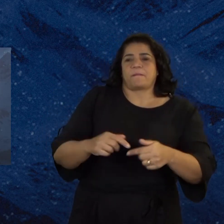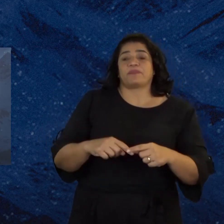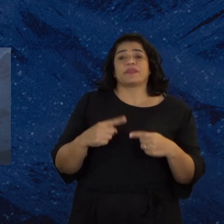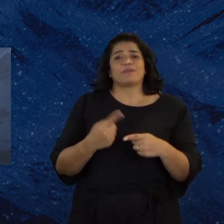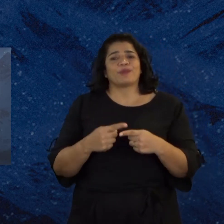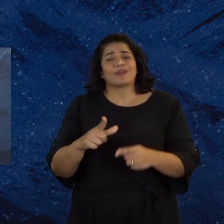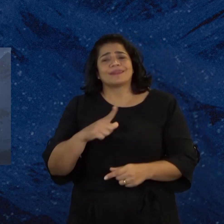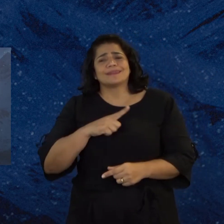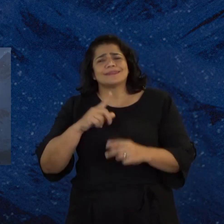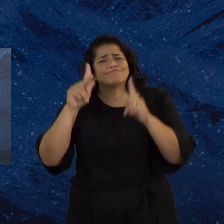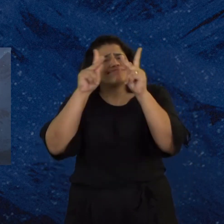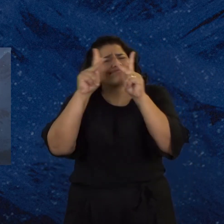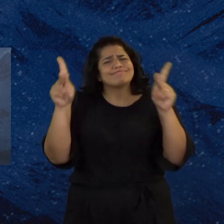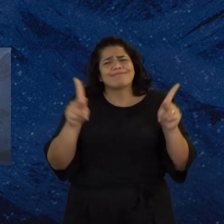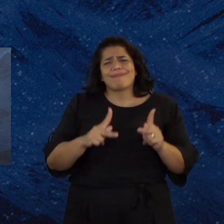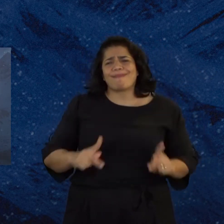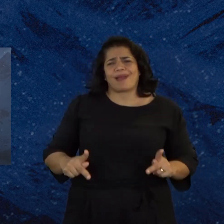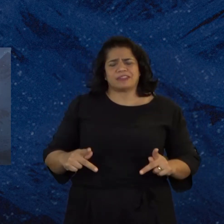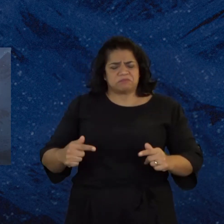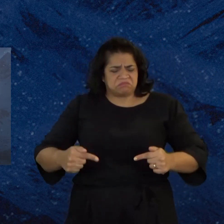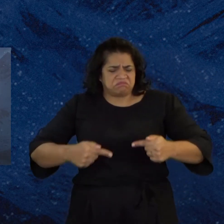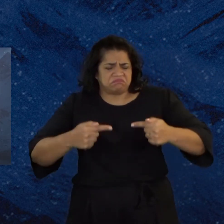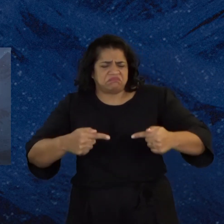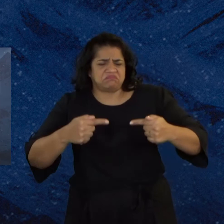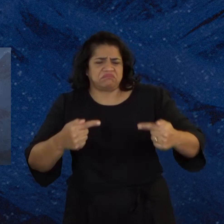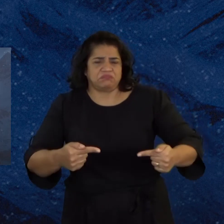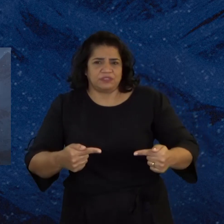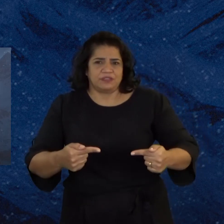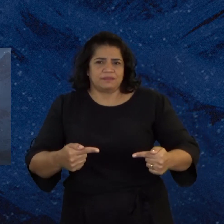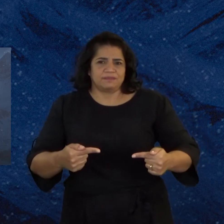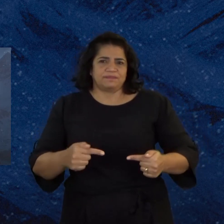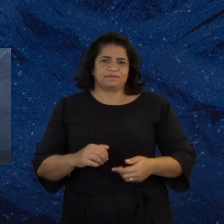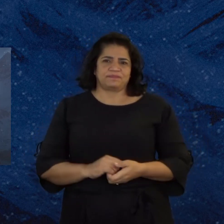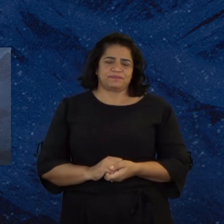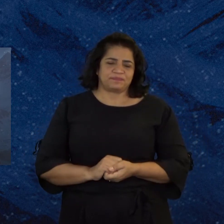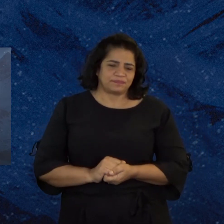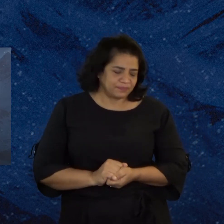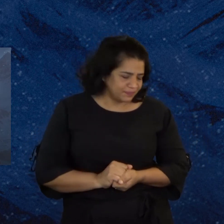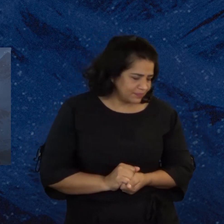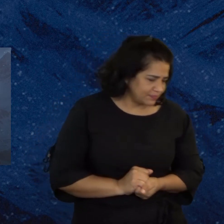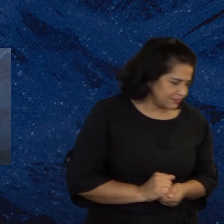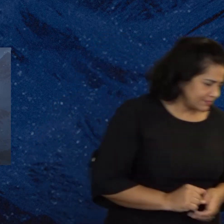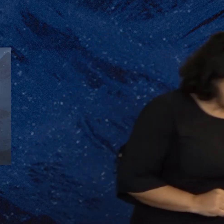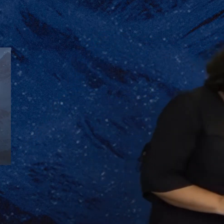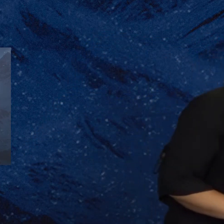Aí, Efésios capítulo 6, versículo